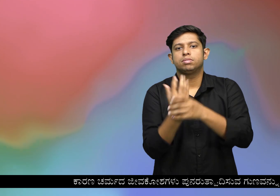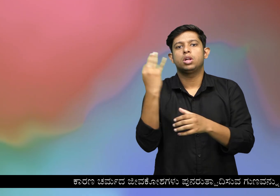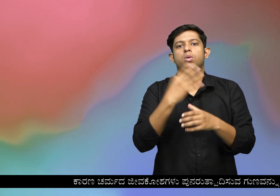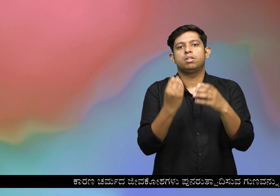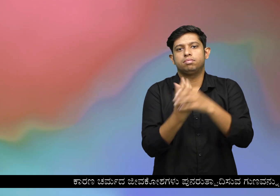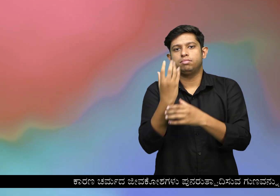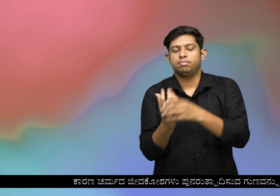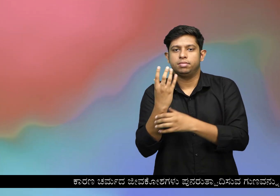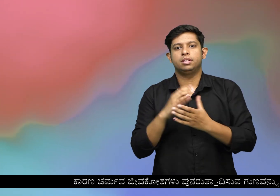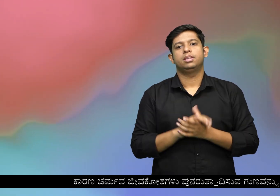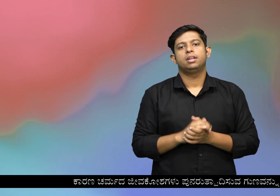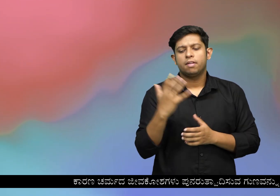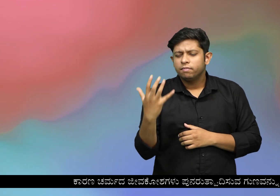ಹೊಂದಿವೆ.